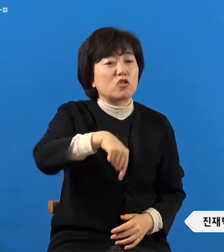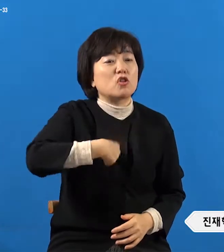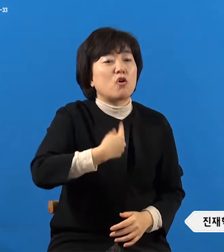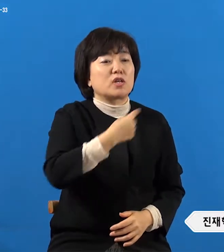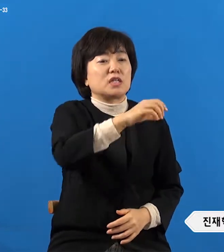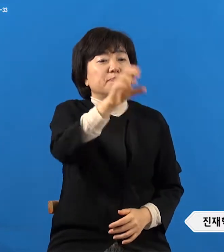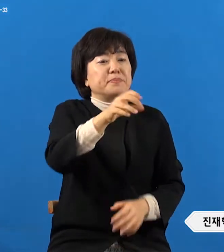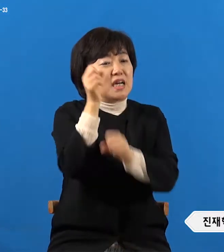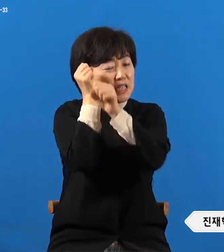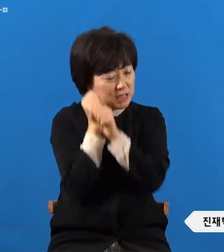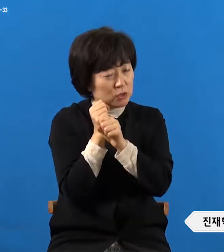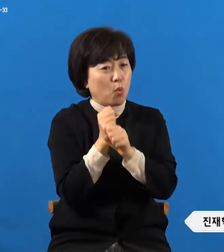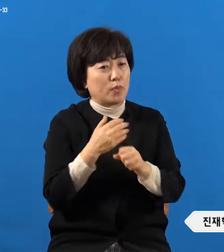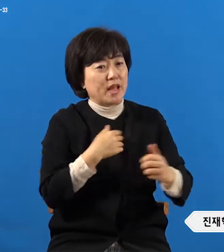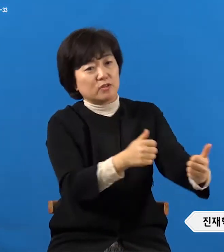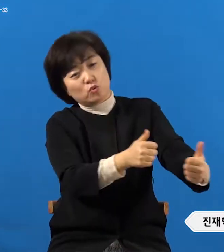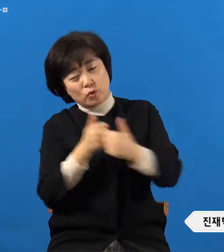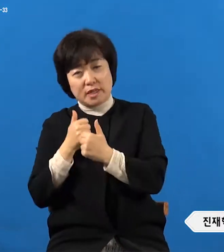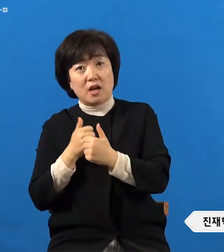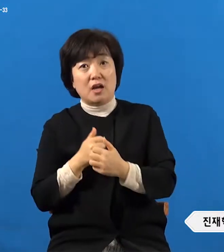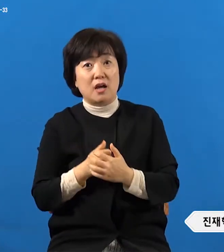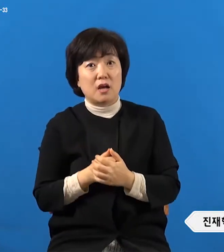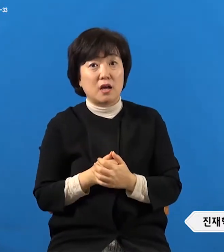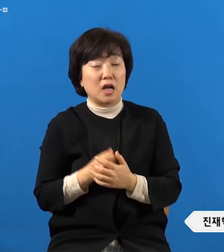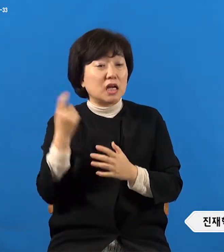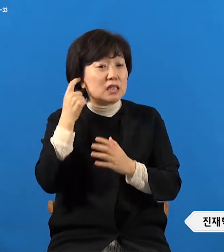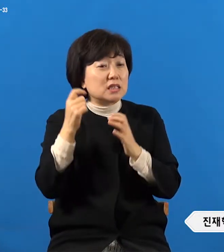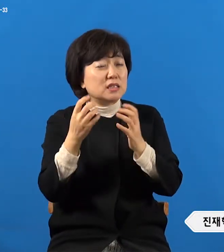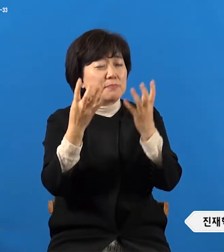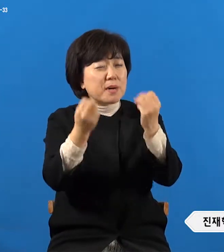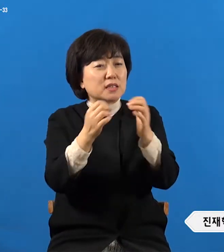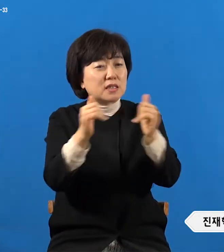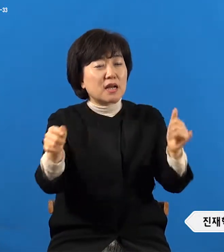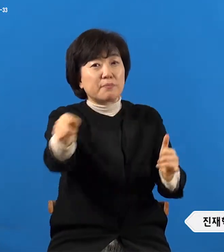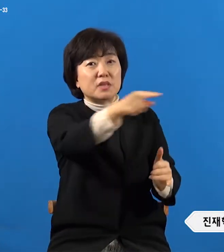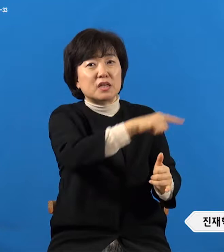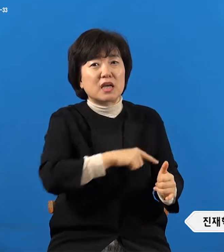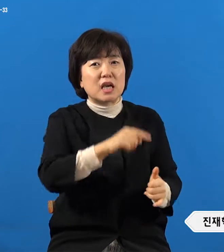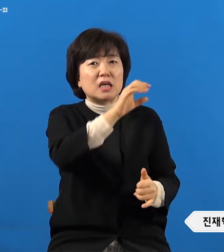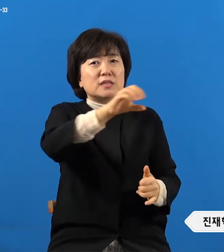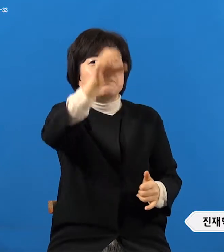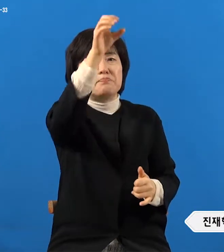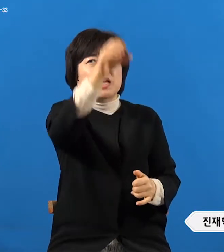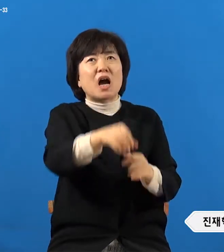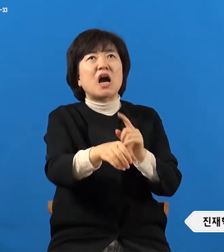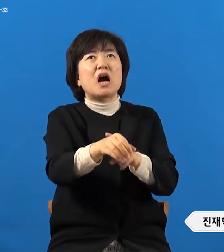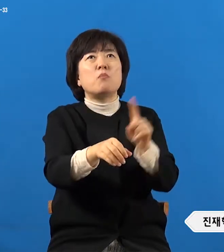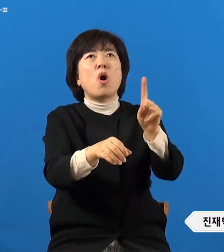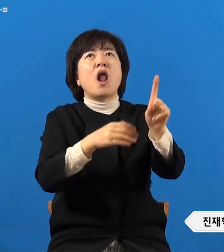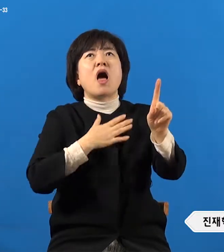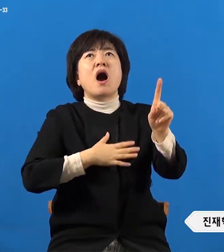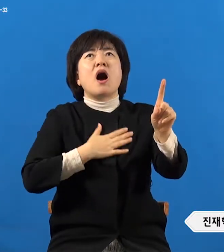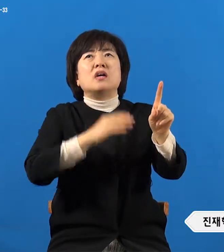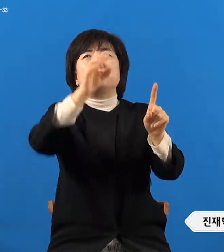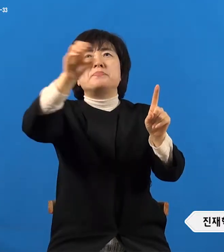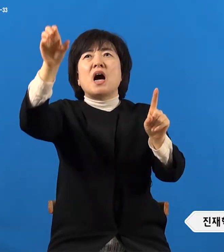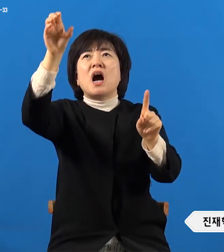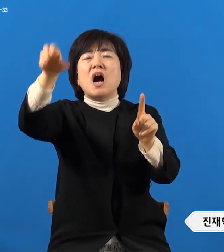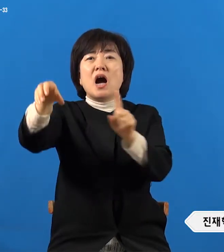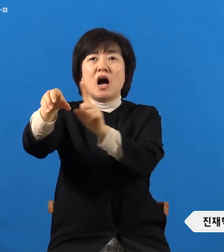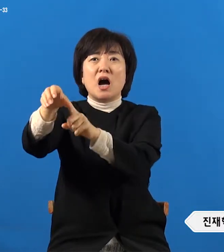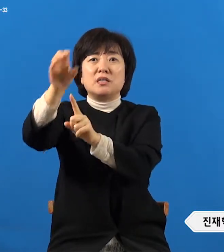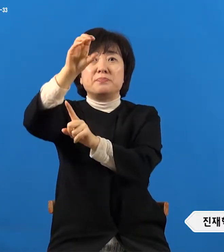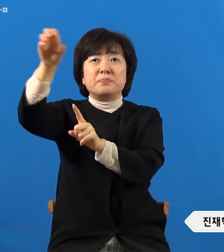지고 나를 쫓으라고 말씀합니다. 듣는 무리의 모든 사람들은 십자가를 알고 있습니다. 십자가를 듣고